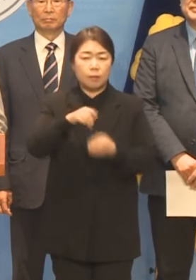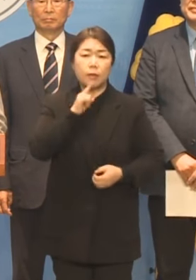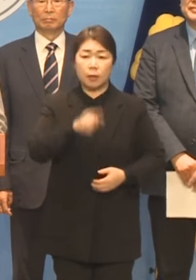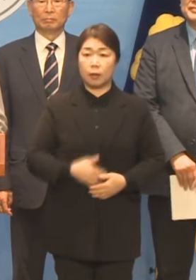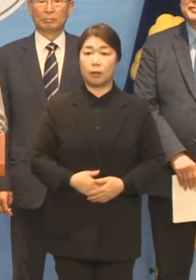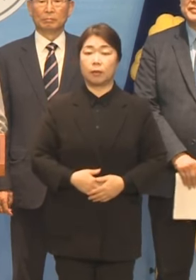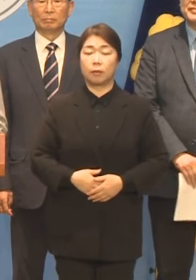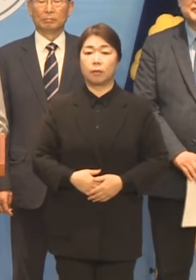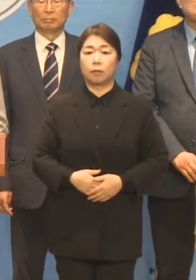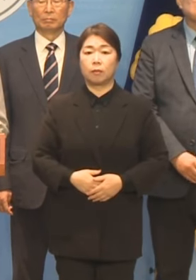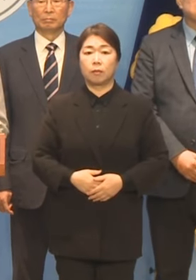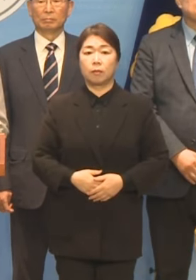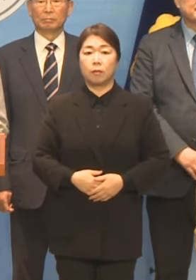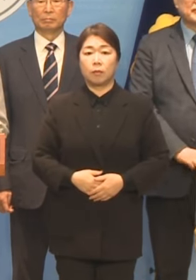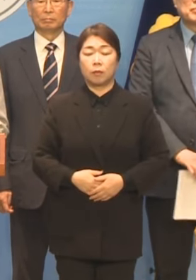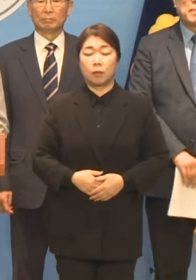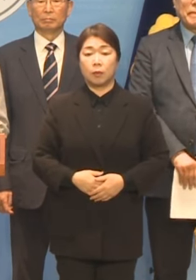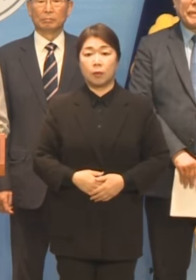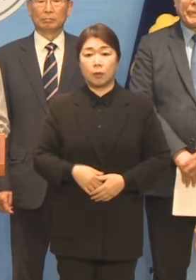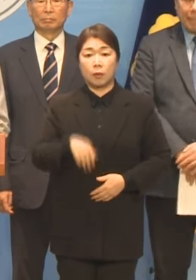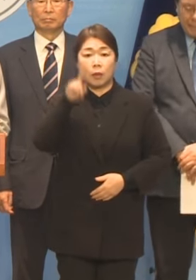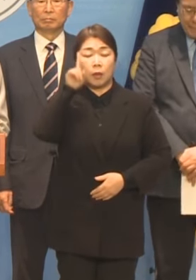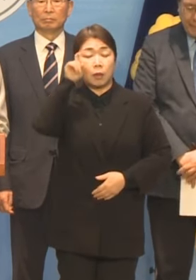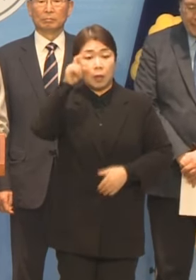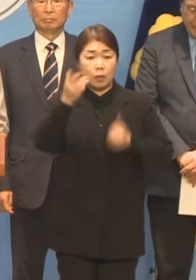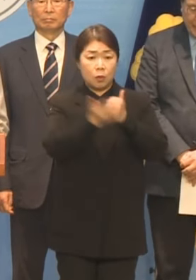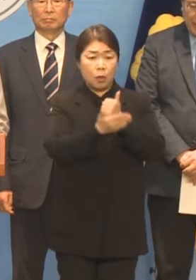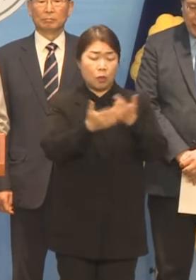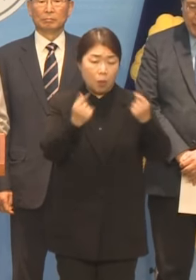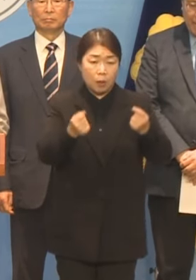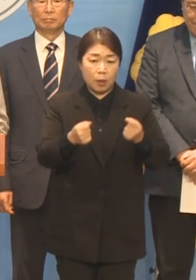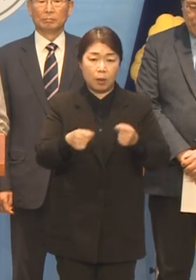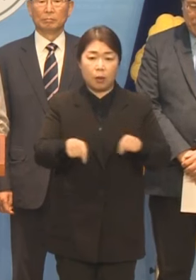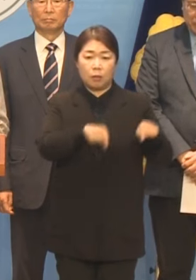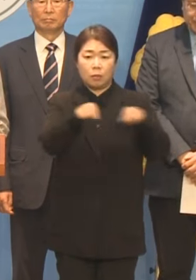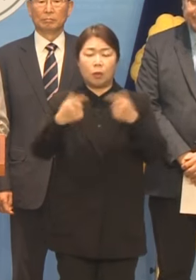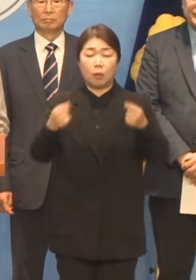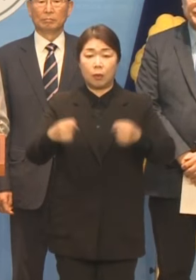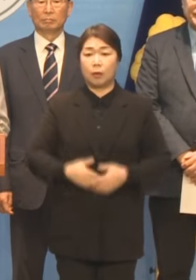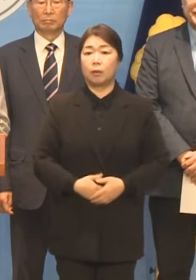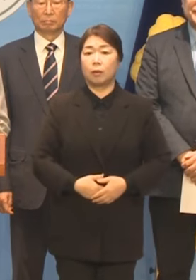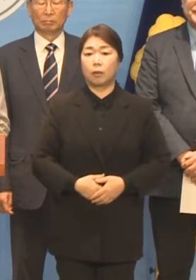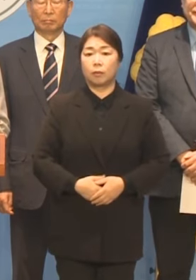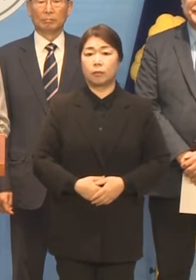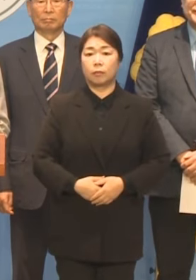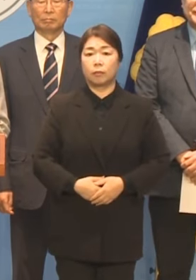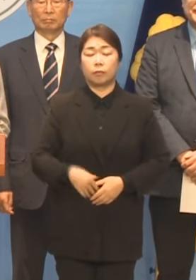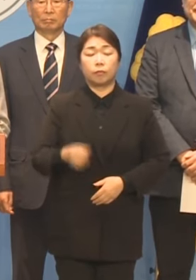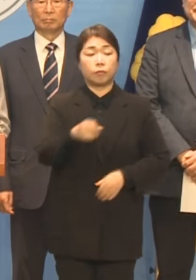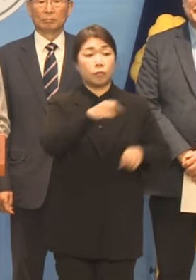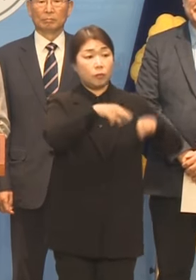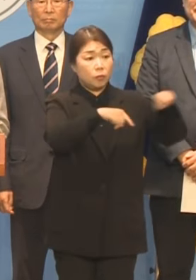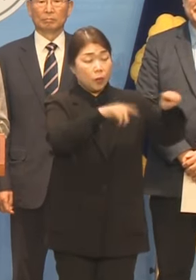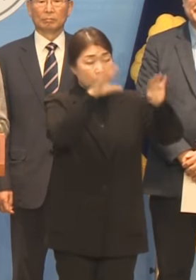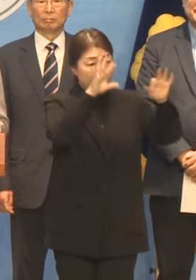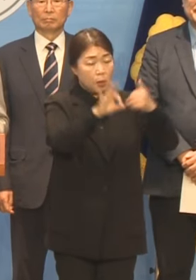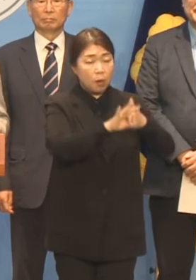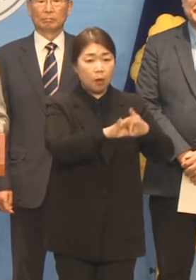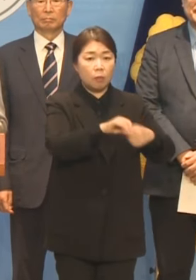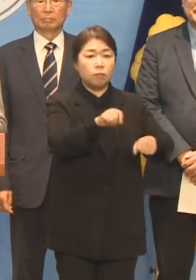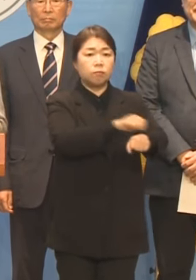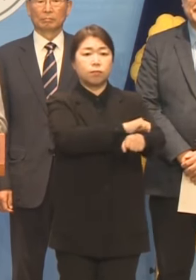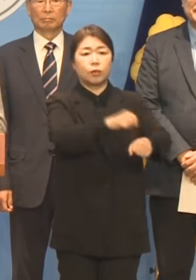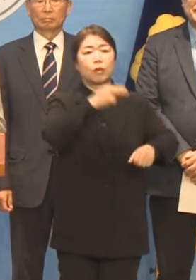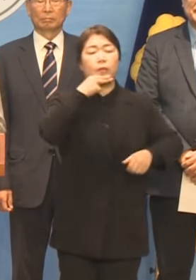음원 회사입니다 그리고 여당은 사진관도 차릴 사진이 없습니다 이건